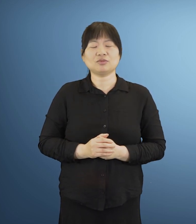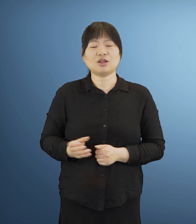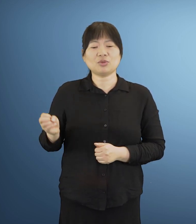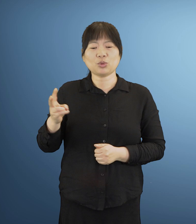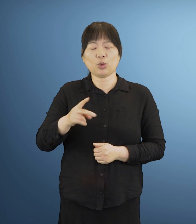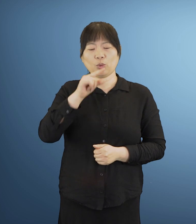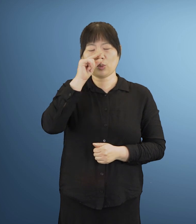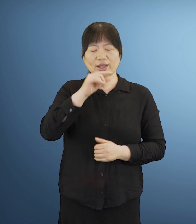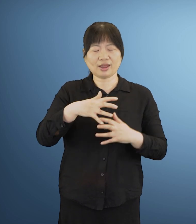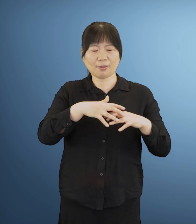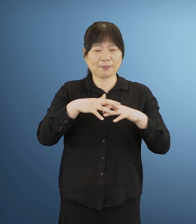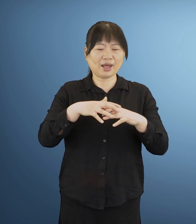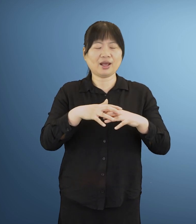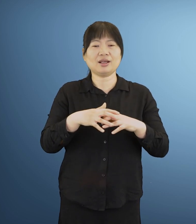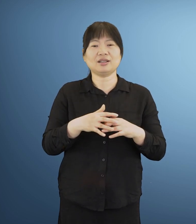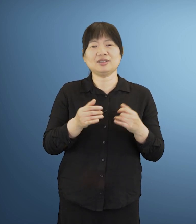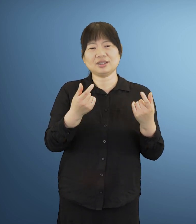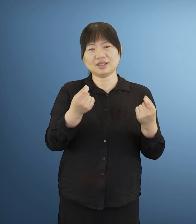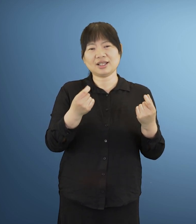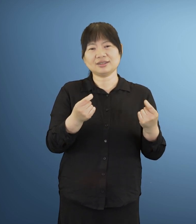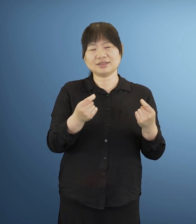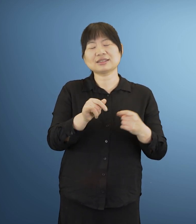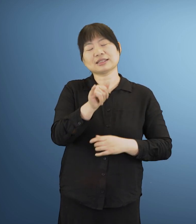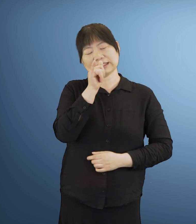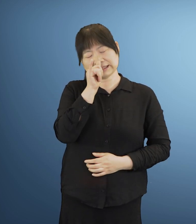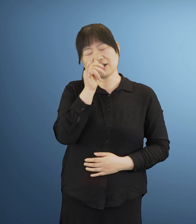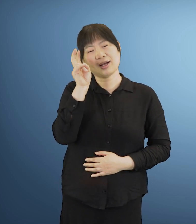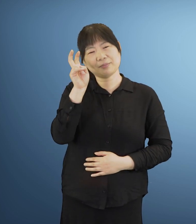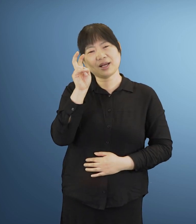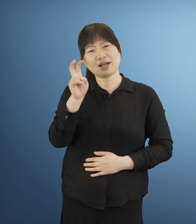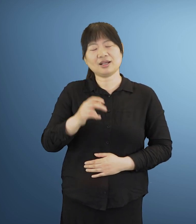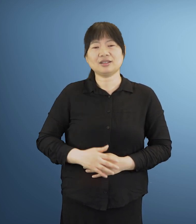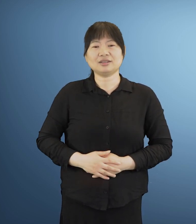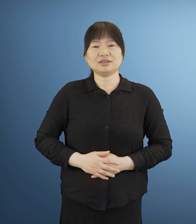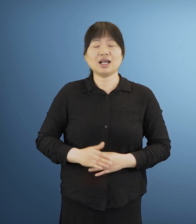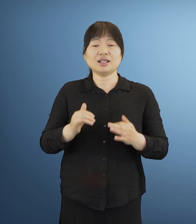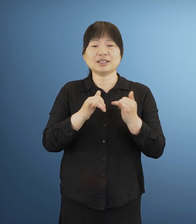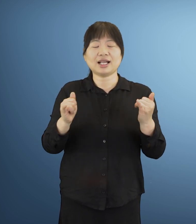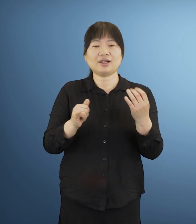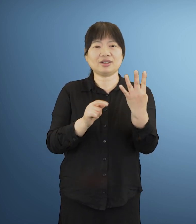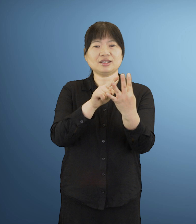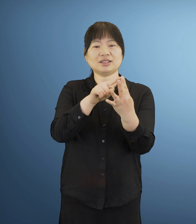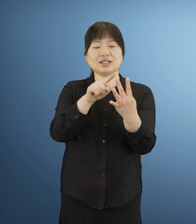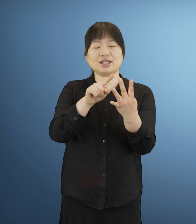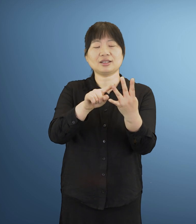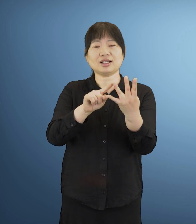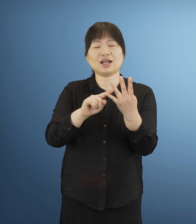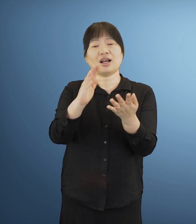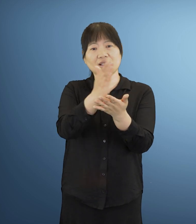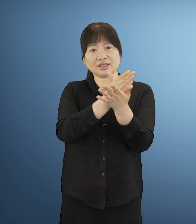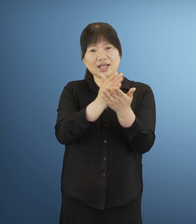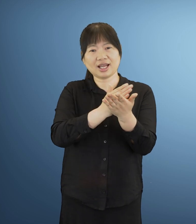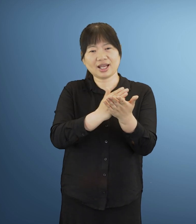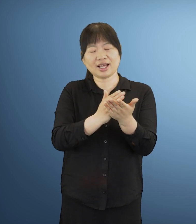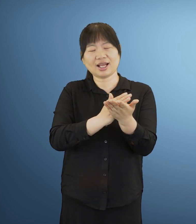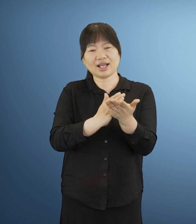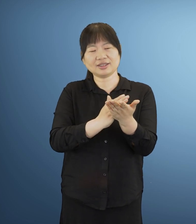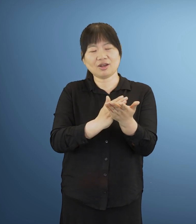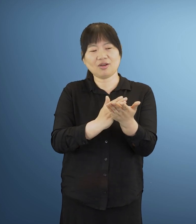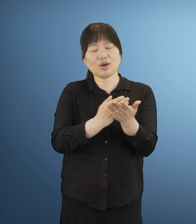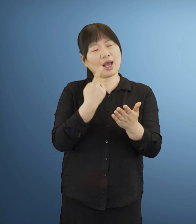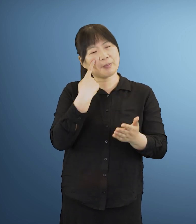또 가시덤불 같은 심령이 있는 거구나. 그래서 사람을 네 등분으로 나누는 작업을